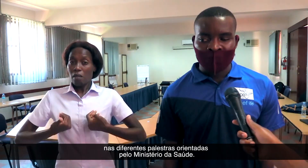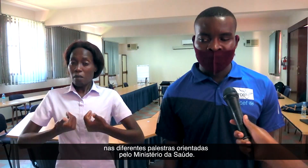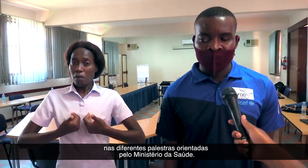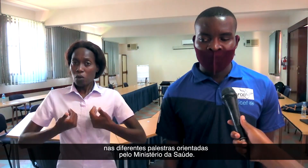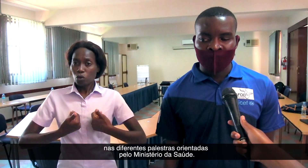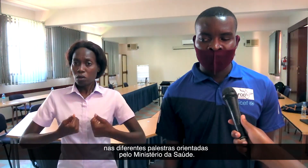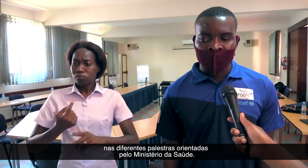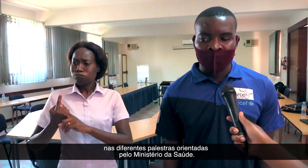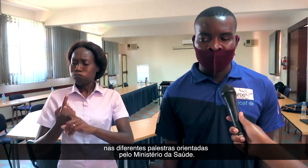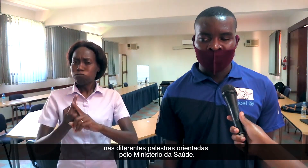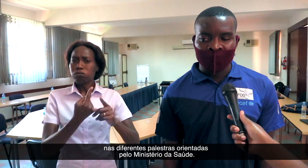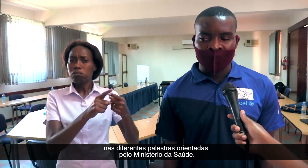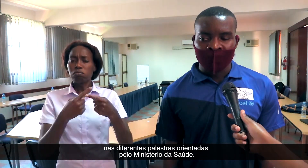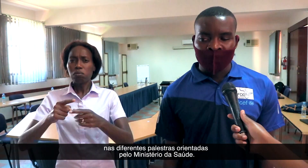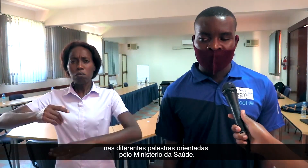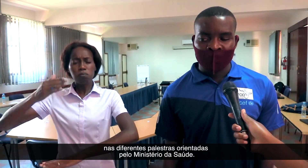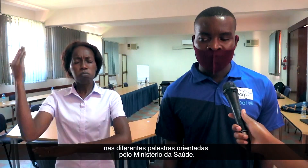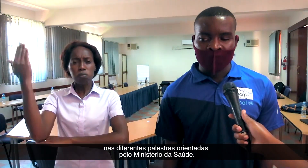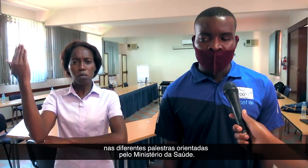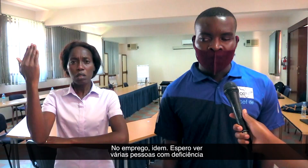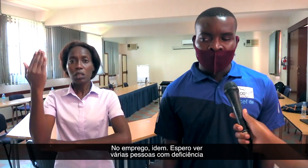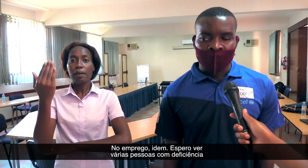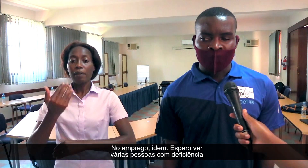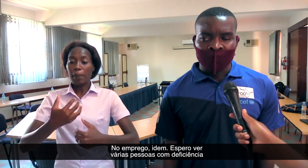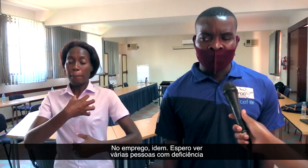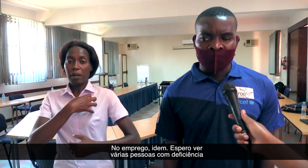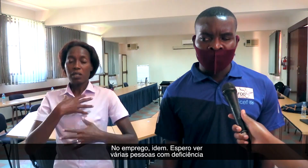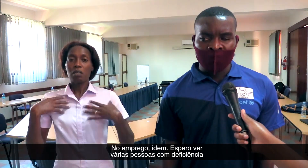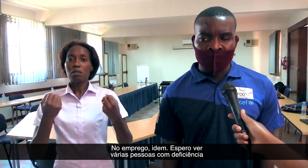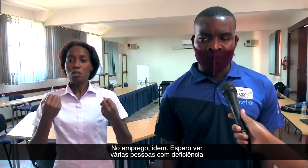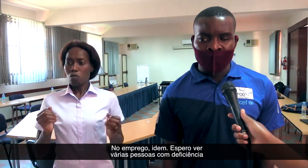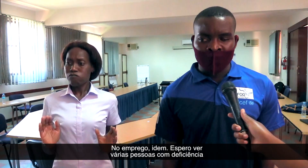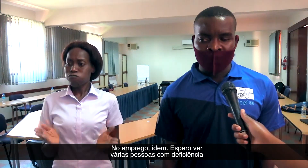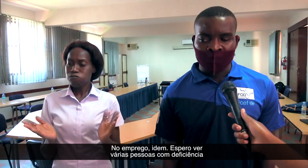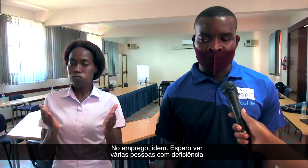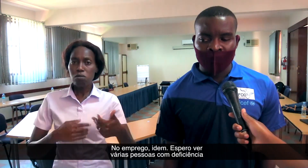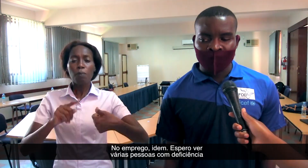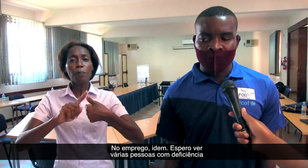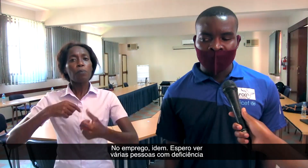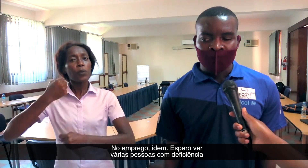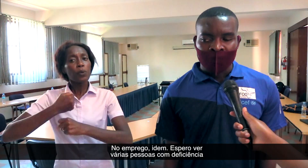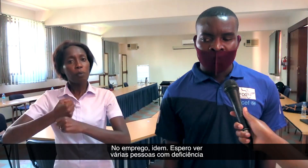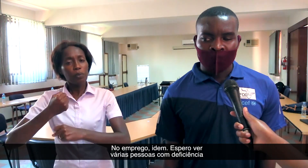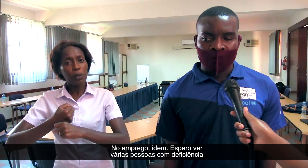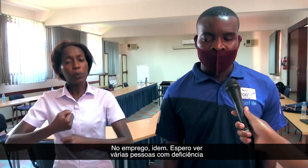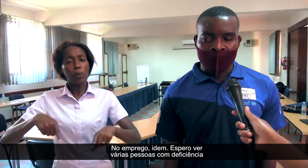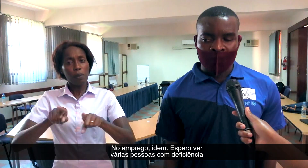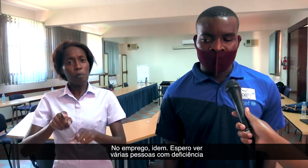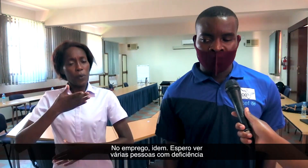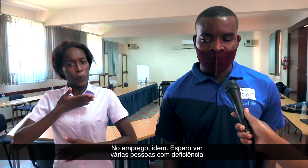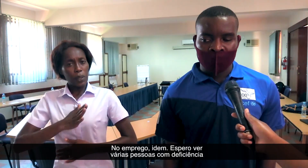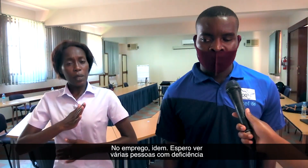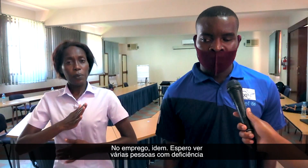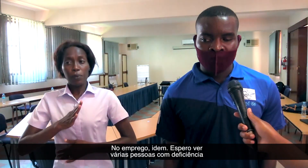várias palestras promovidas pelo Ministério da Saúde. No emprego, idem. Espero lá ver